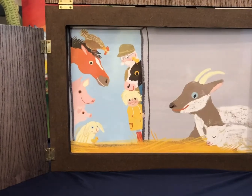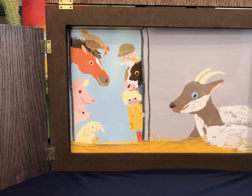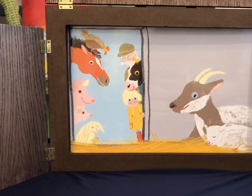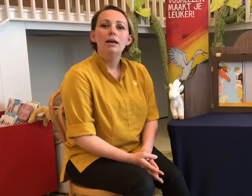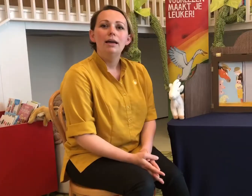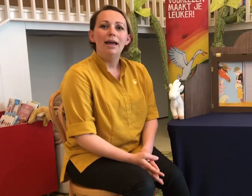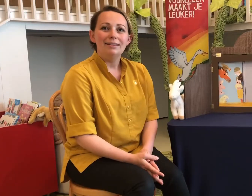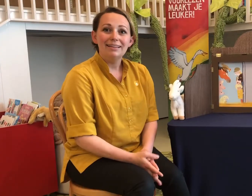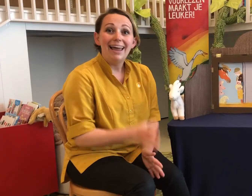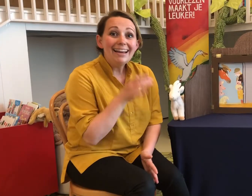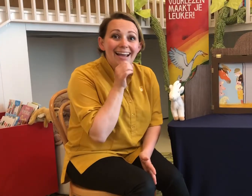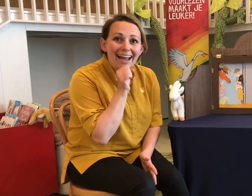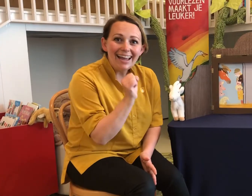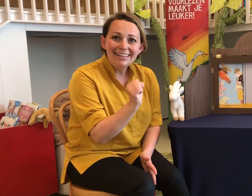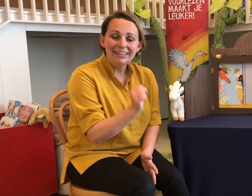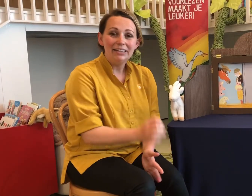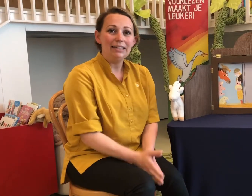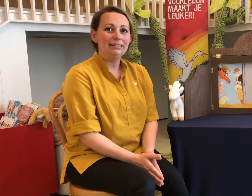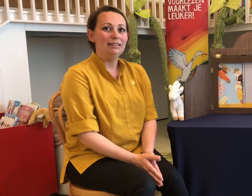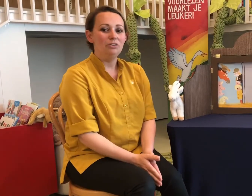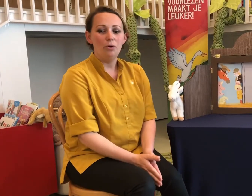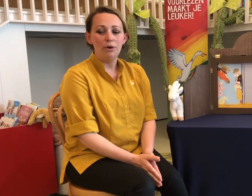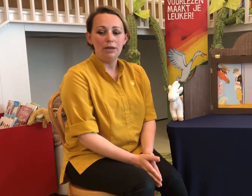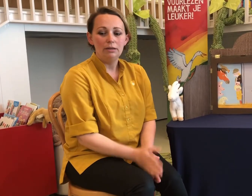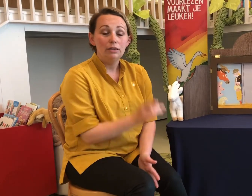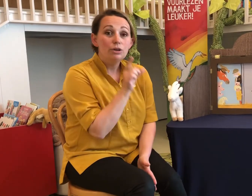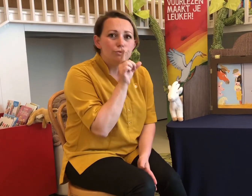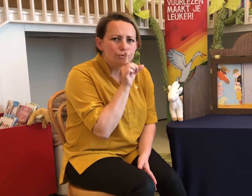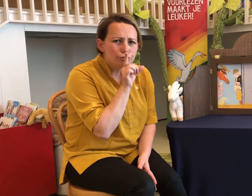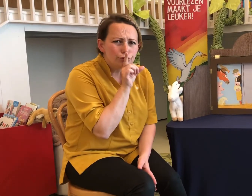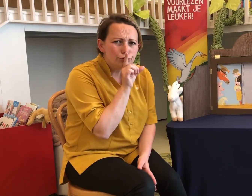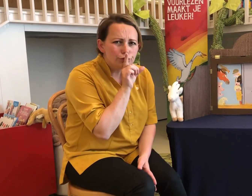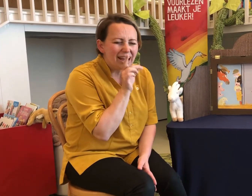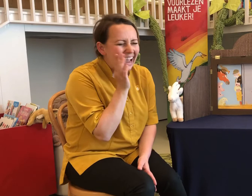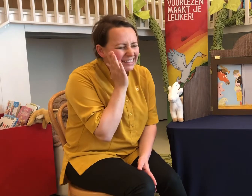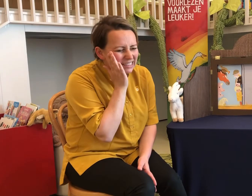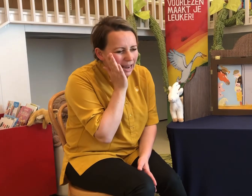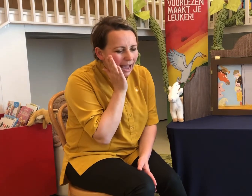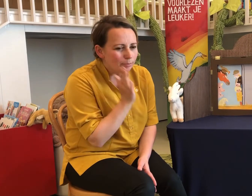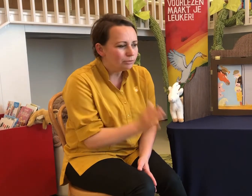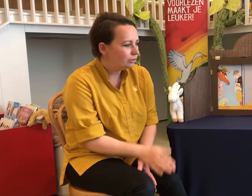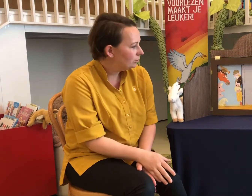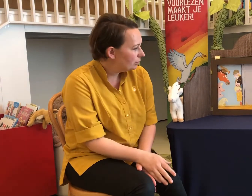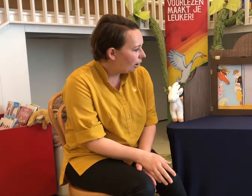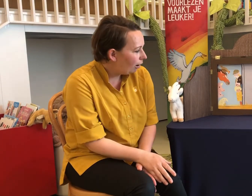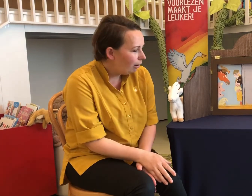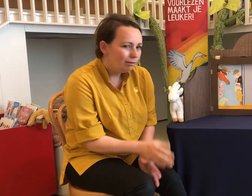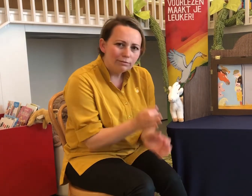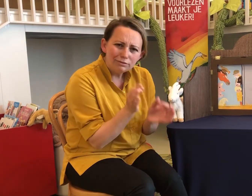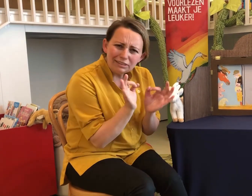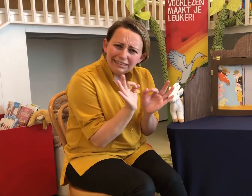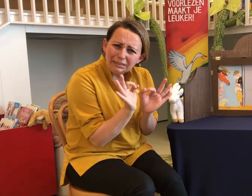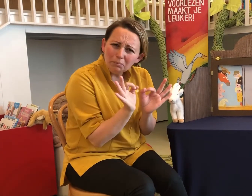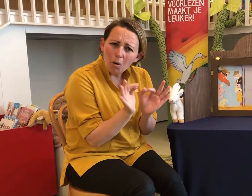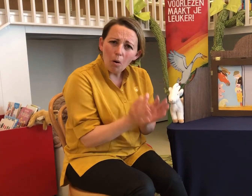Het kleine geitje ligt in het hooi. Sst, hij slaapt. Wat is hij mooi.